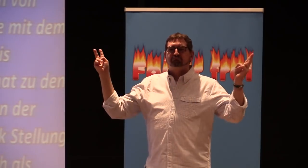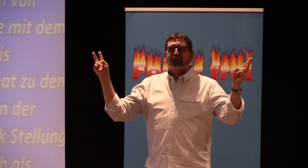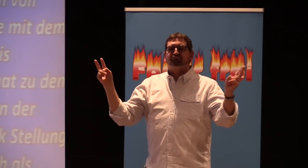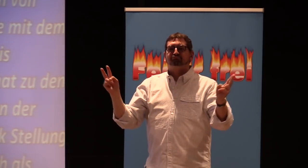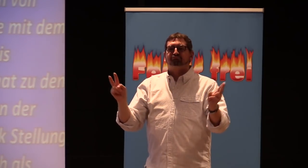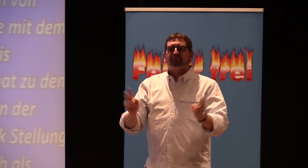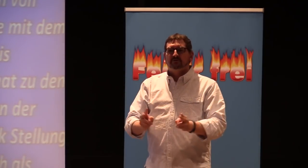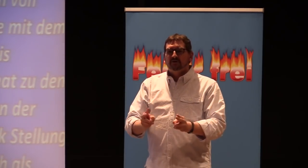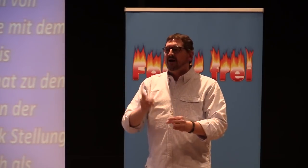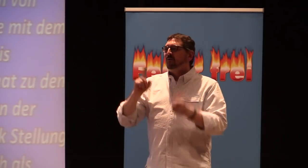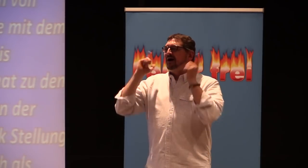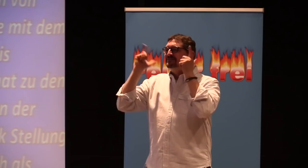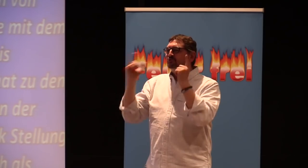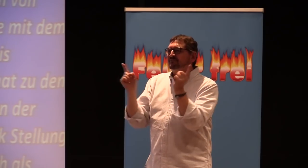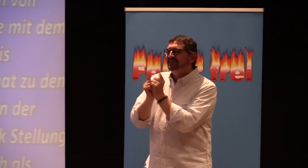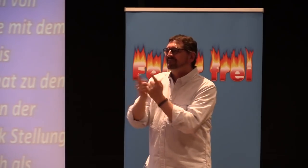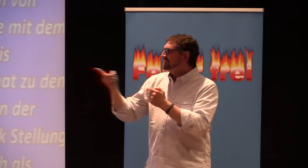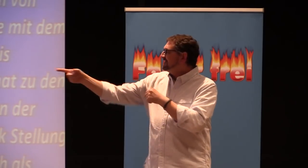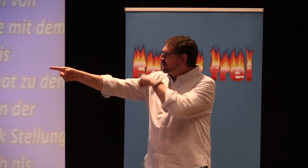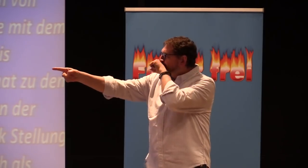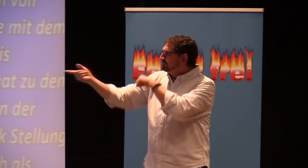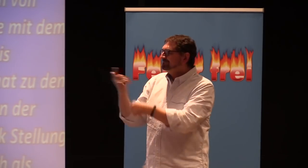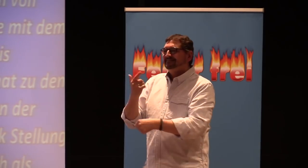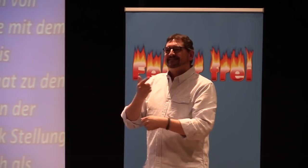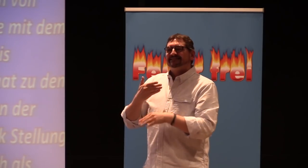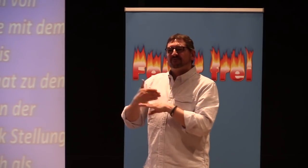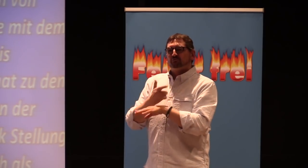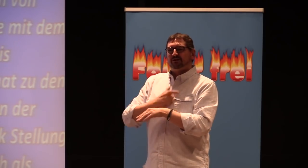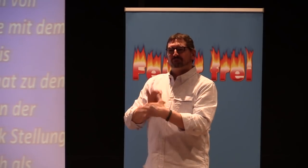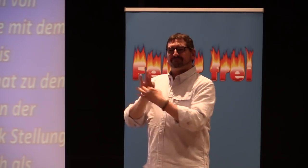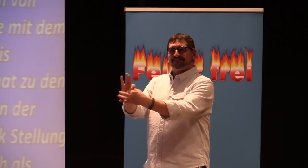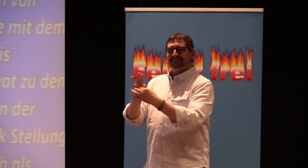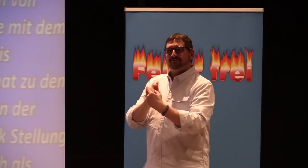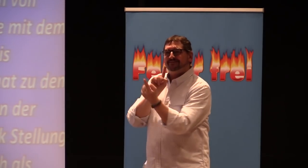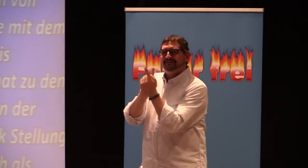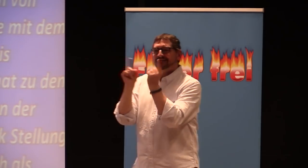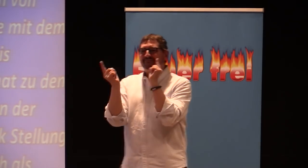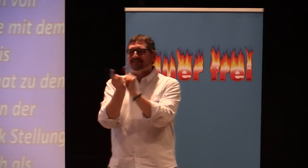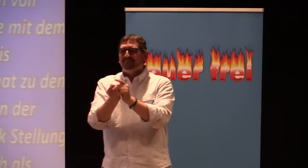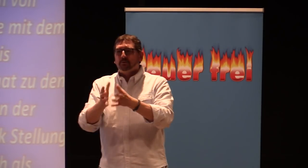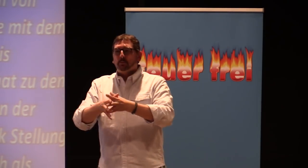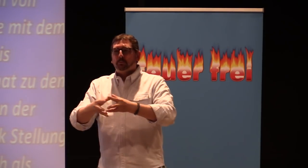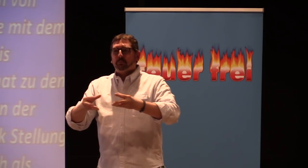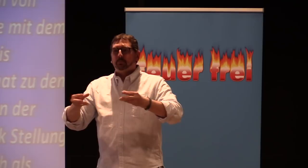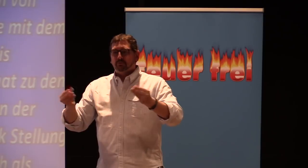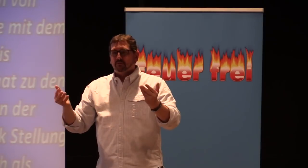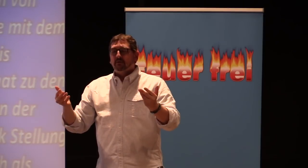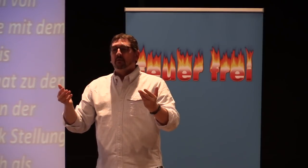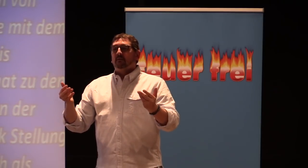Das, was Francis Fukuyama sagt, dass alles verschwindet, dass das Ende der Demokratie haben, ist